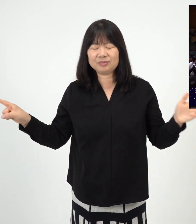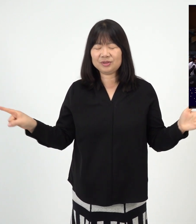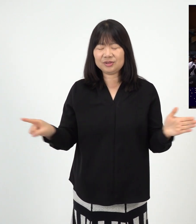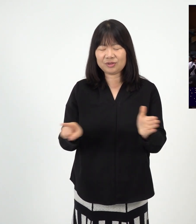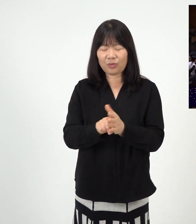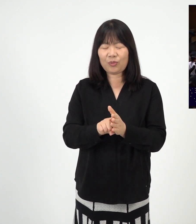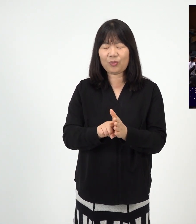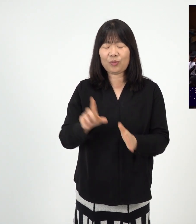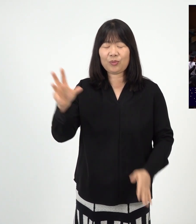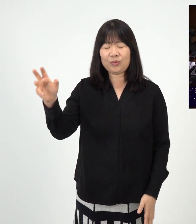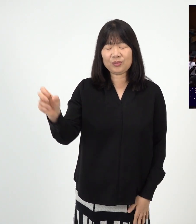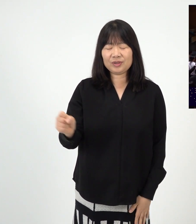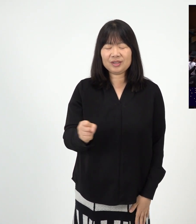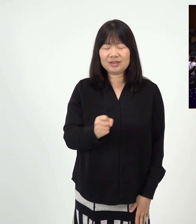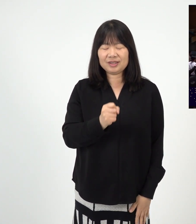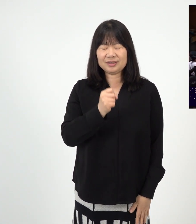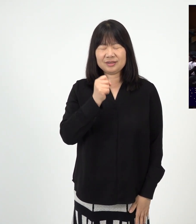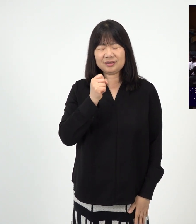믿음으로